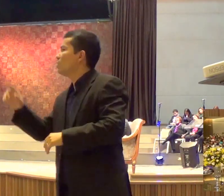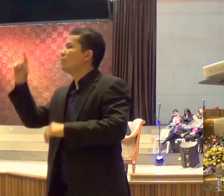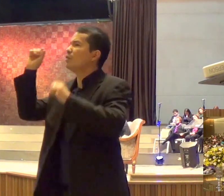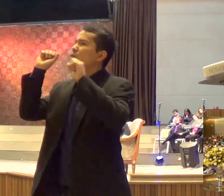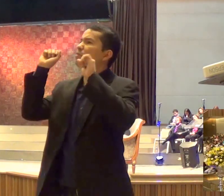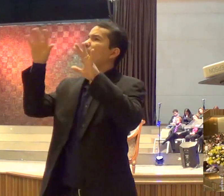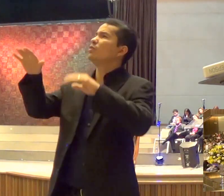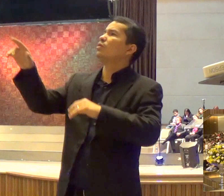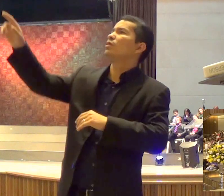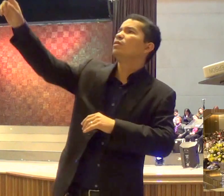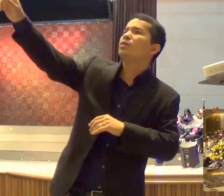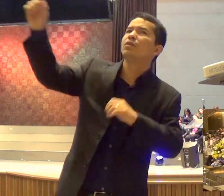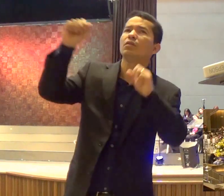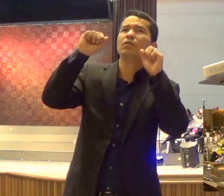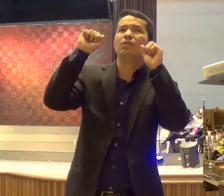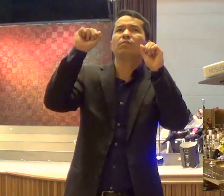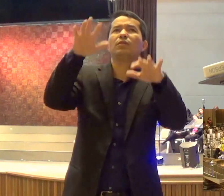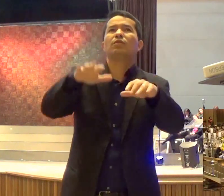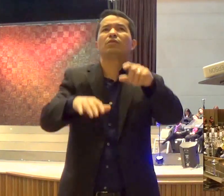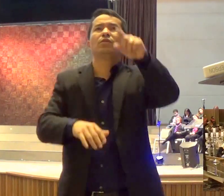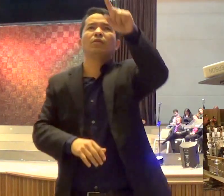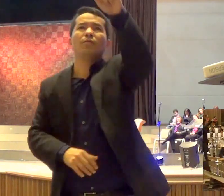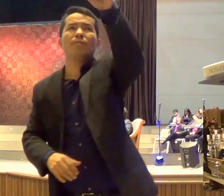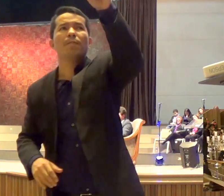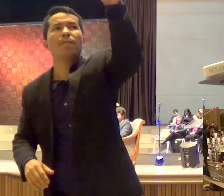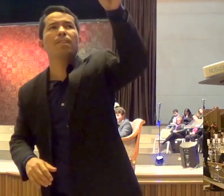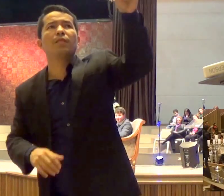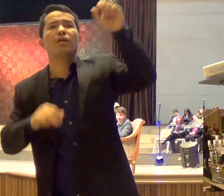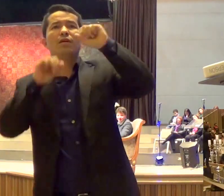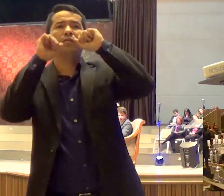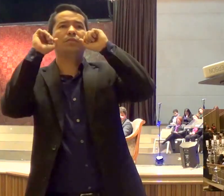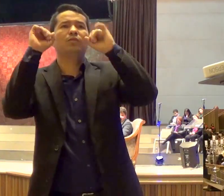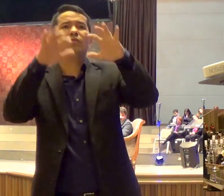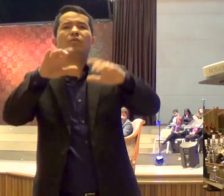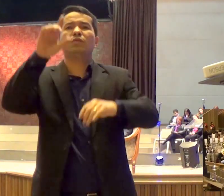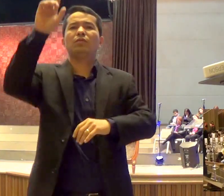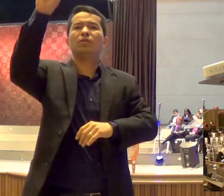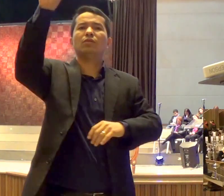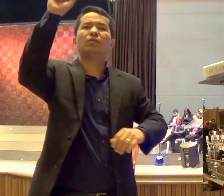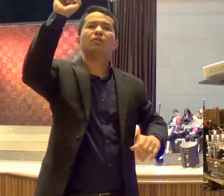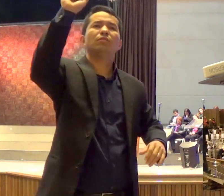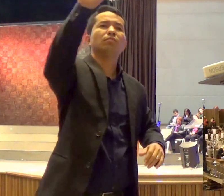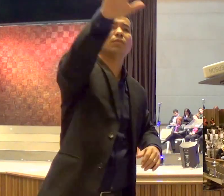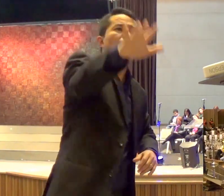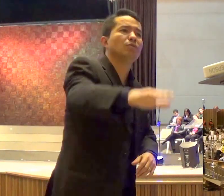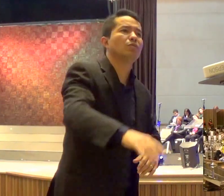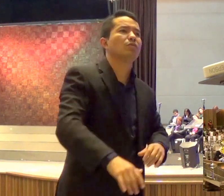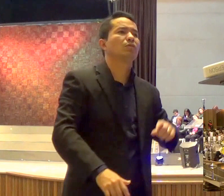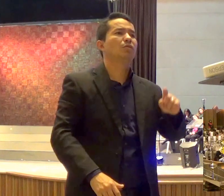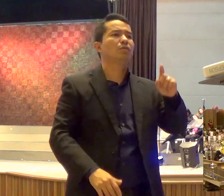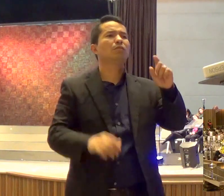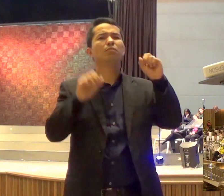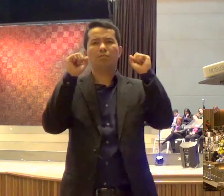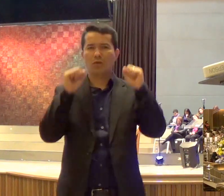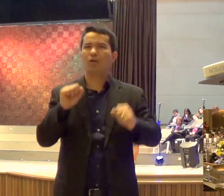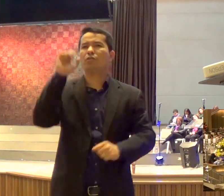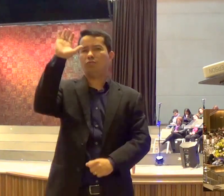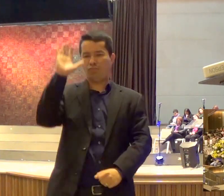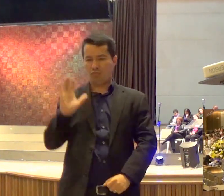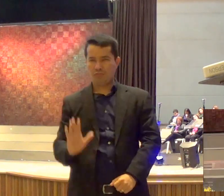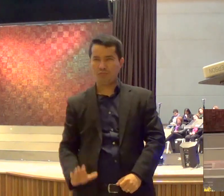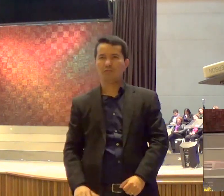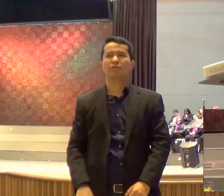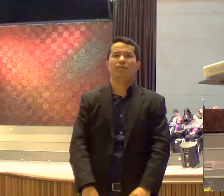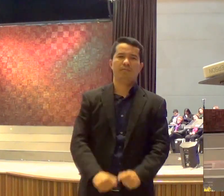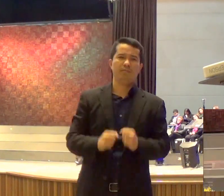abençoe você na galeria Deus abençoe Deus abençoe deus te abençoe Deus te abençoe pode abaixar a sua mão